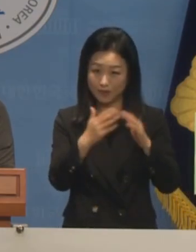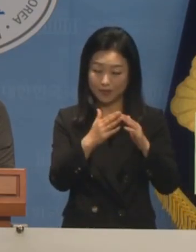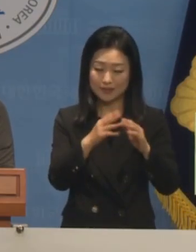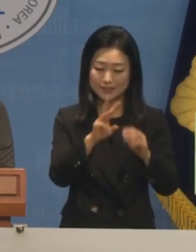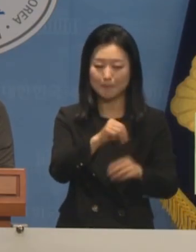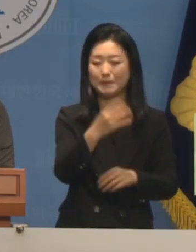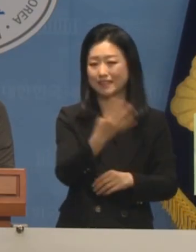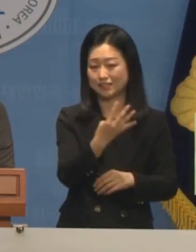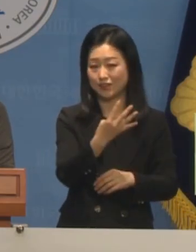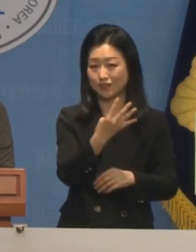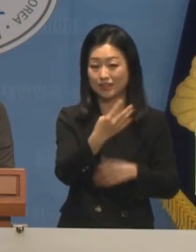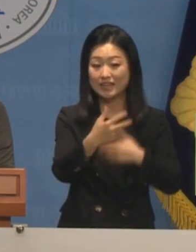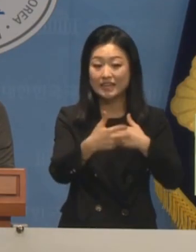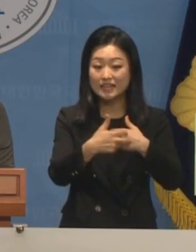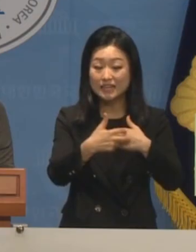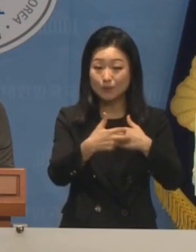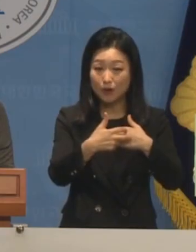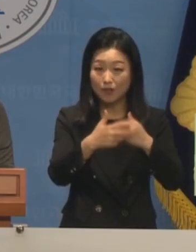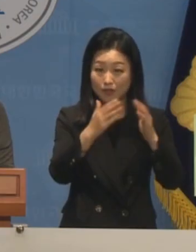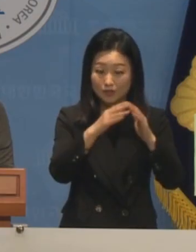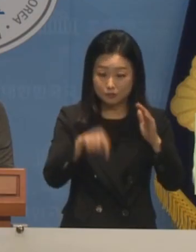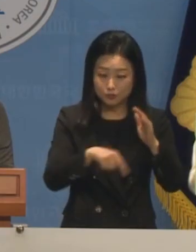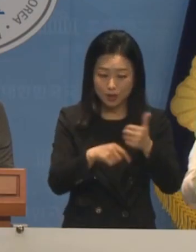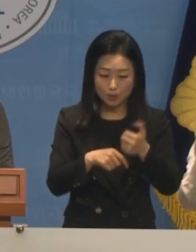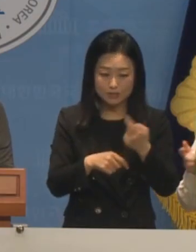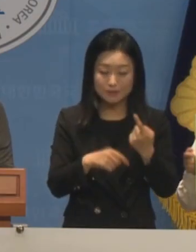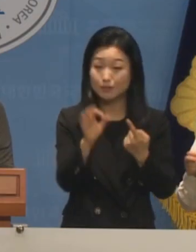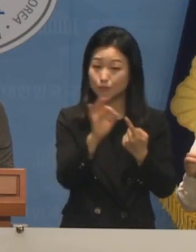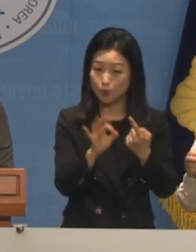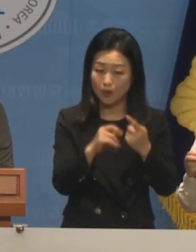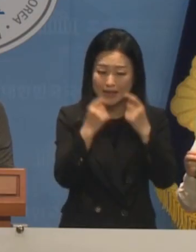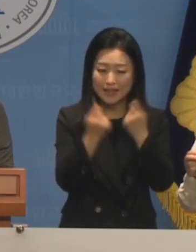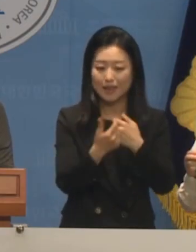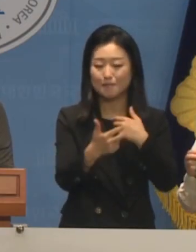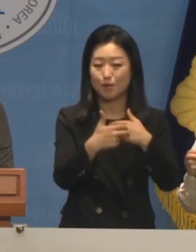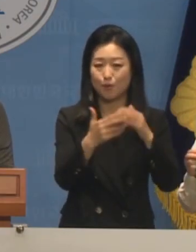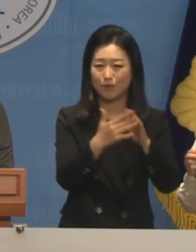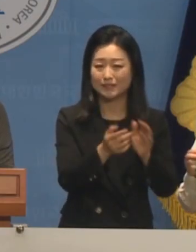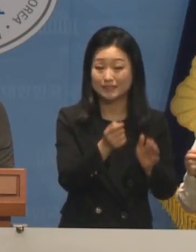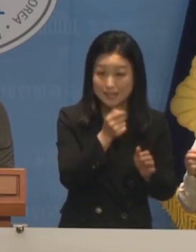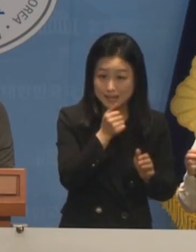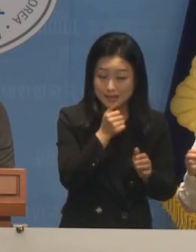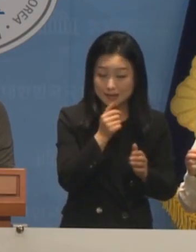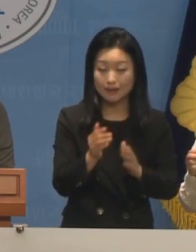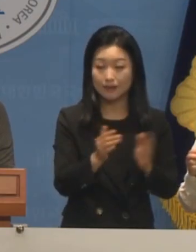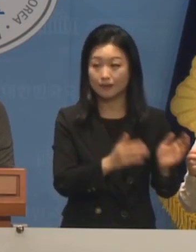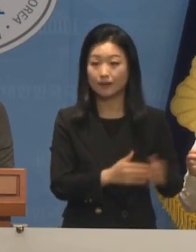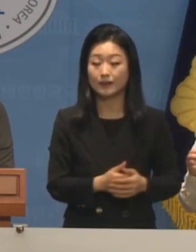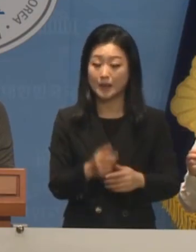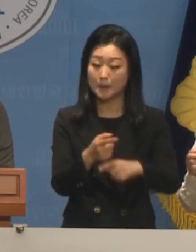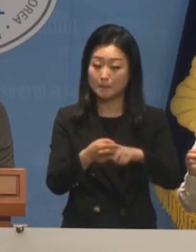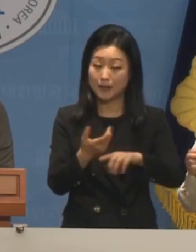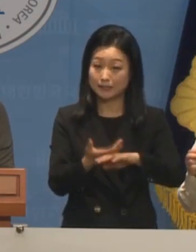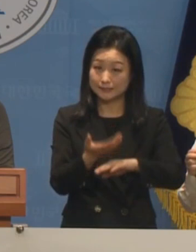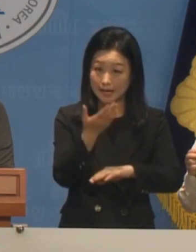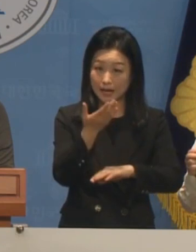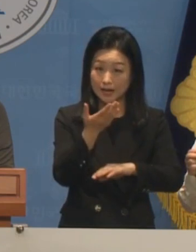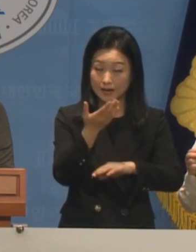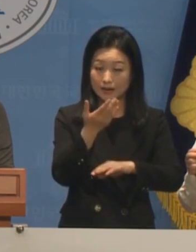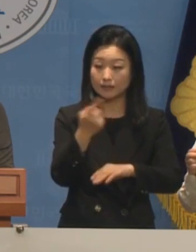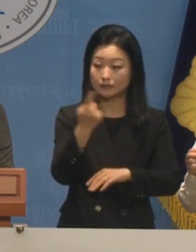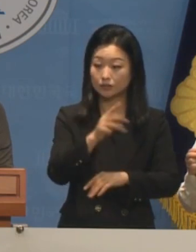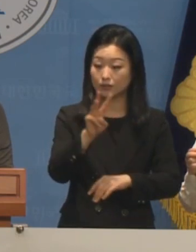의원 중에 51% 차지했습니다 보건 기간 2,800여 중에서도 절반에 달하는